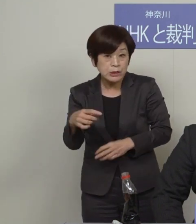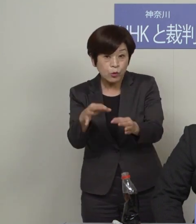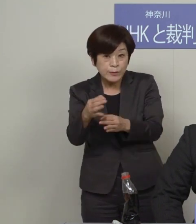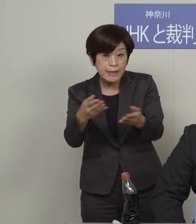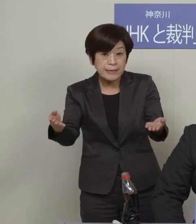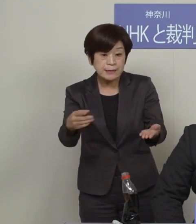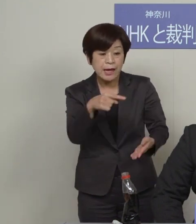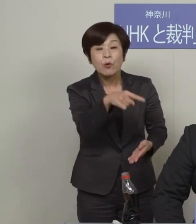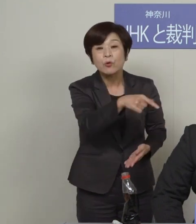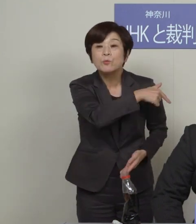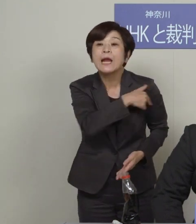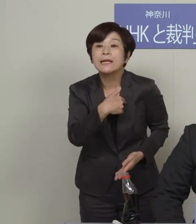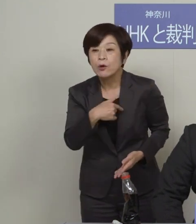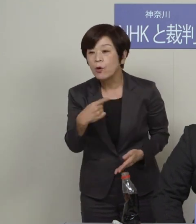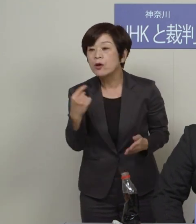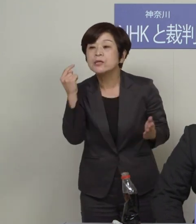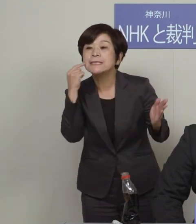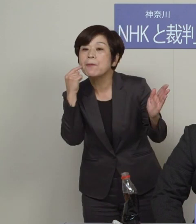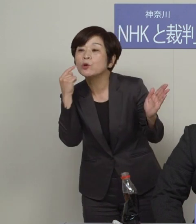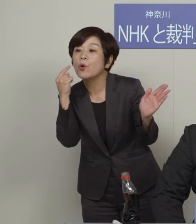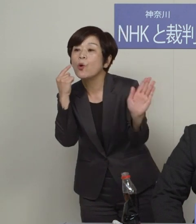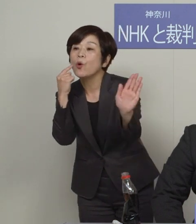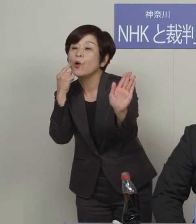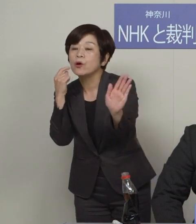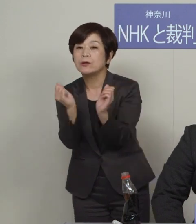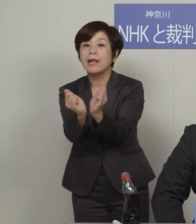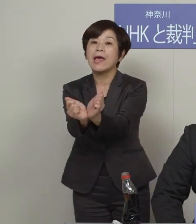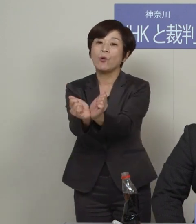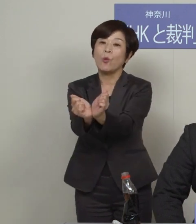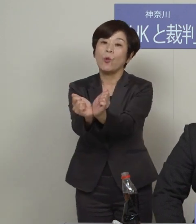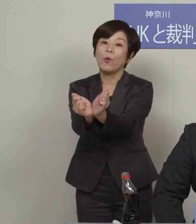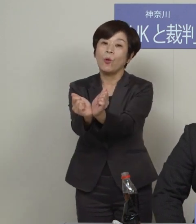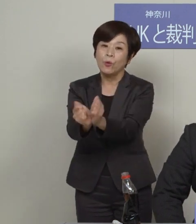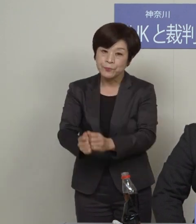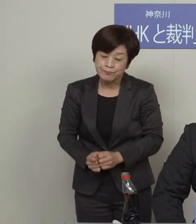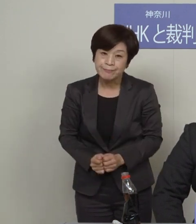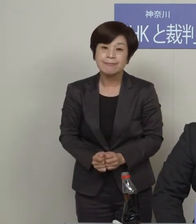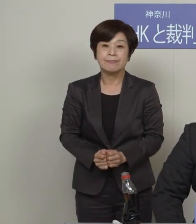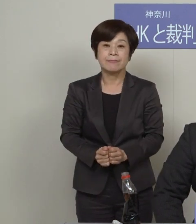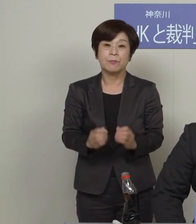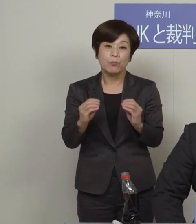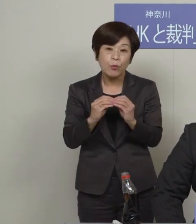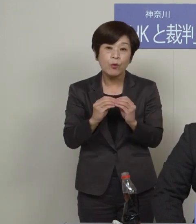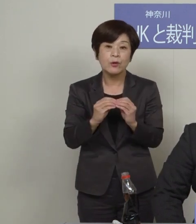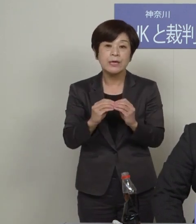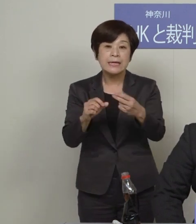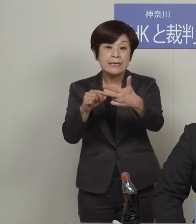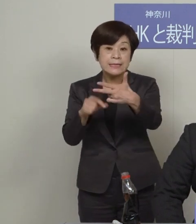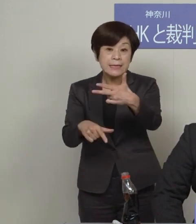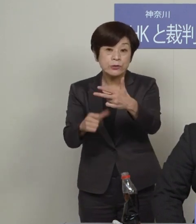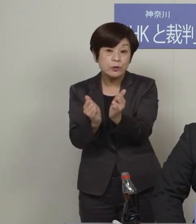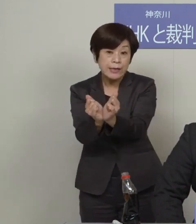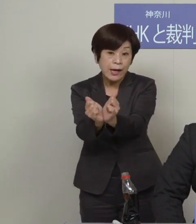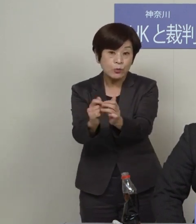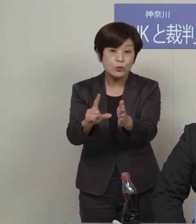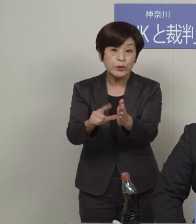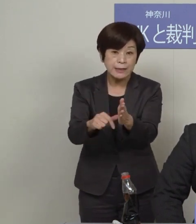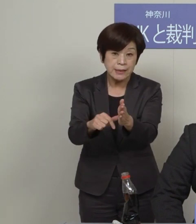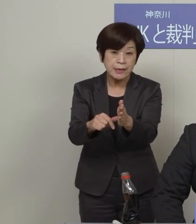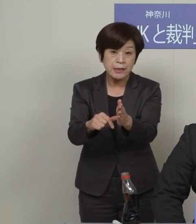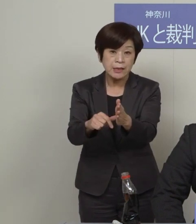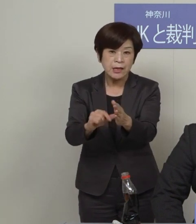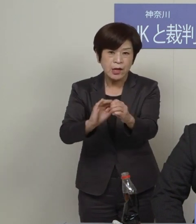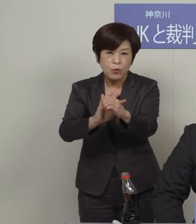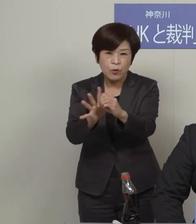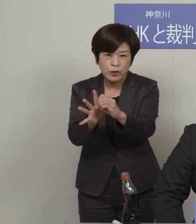売っているとイチャモンをつけて逮捕されました。同時に7月に逮捕された時に新型コロ